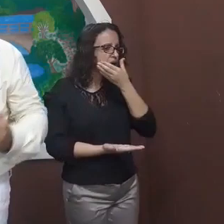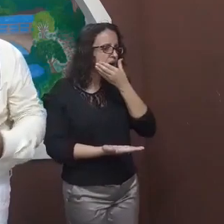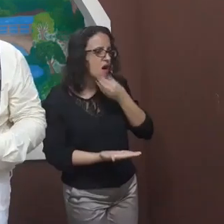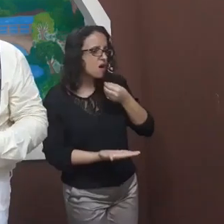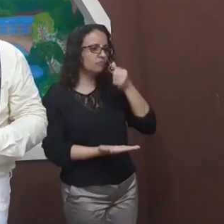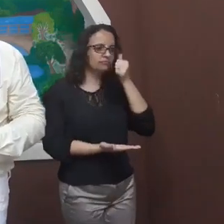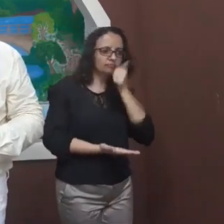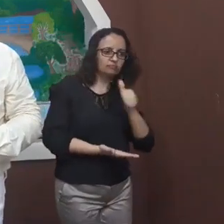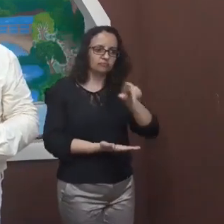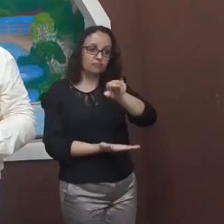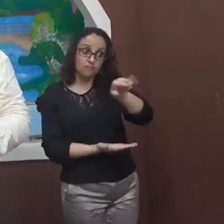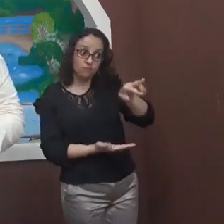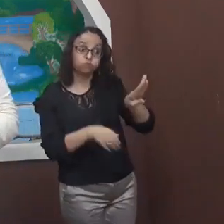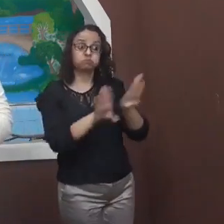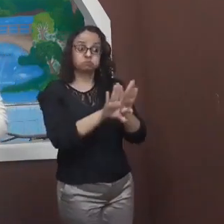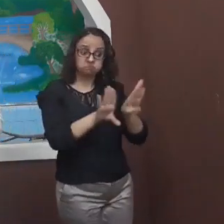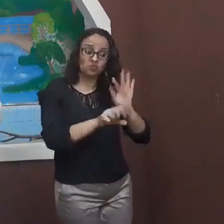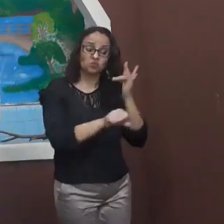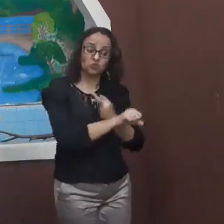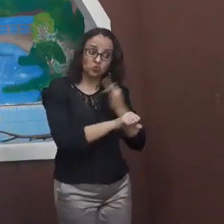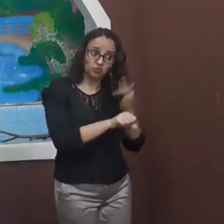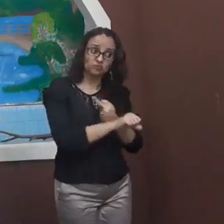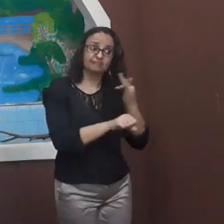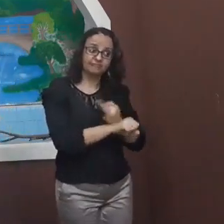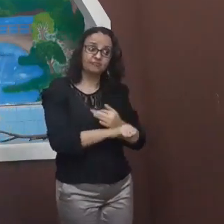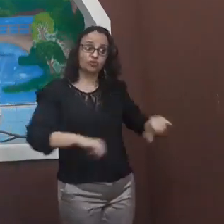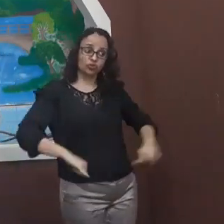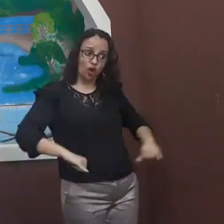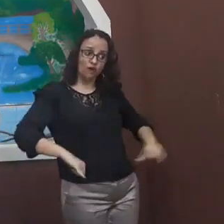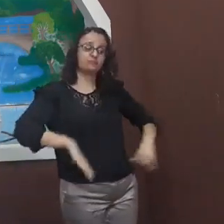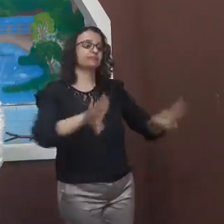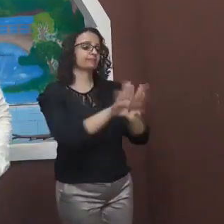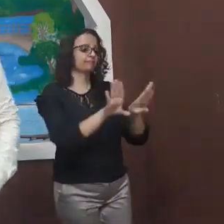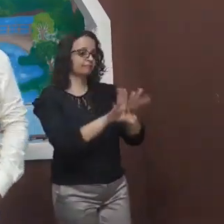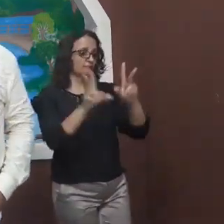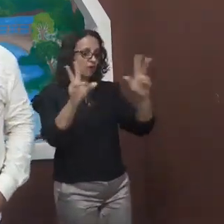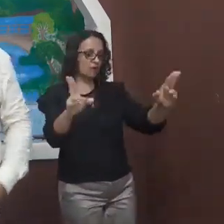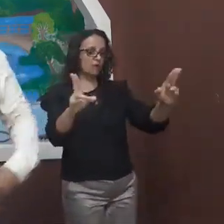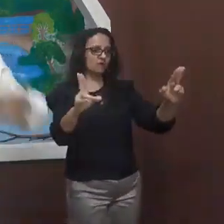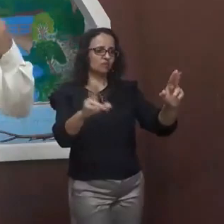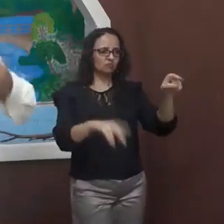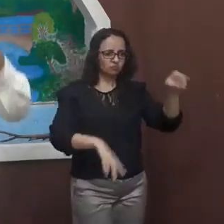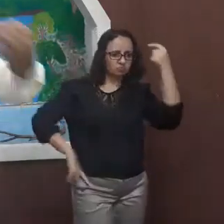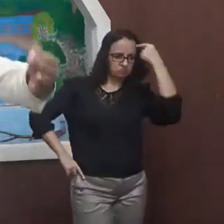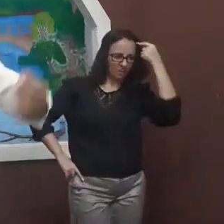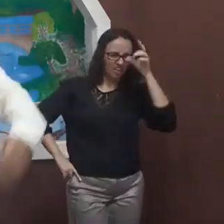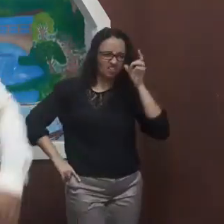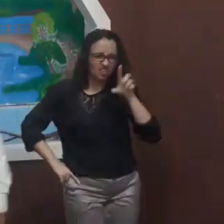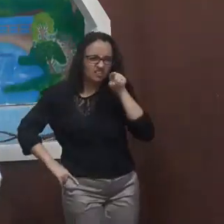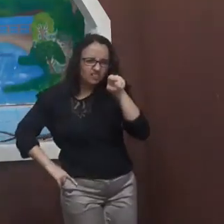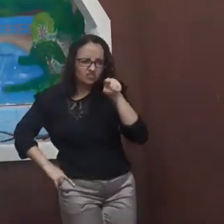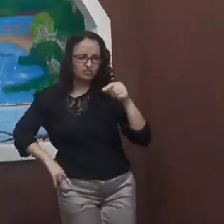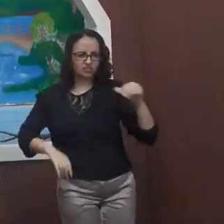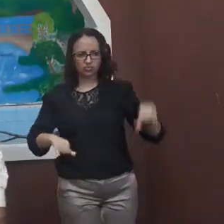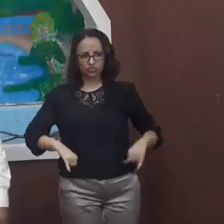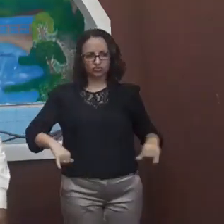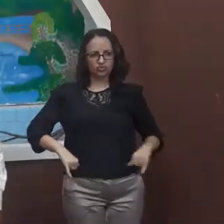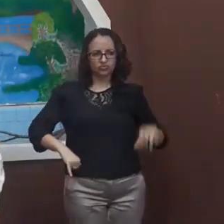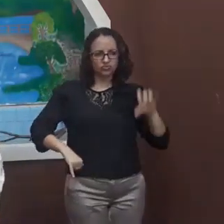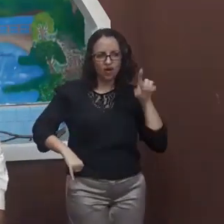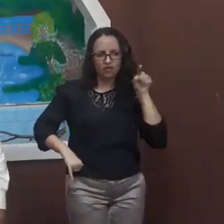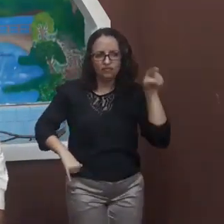o mundo estão passando pelos mesmos sofrimentos. Irmão, você acha só você que sofre? Você acha que só você que sofre?